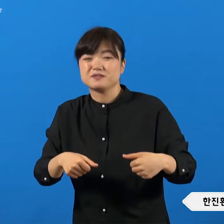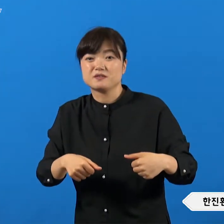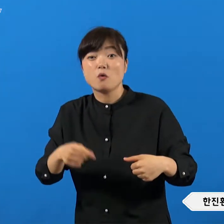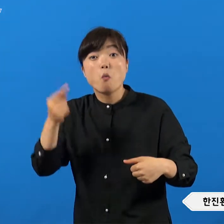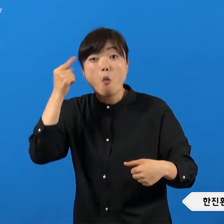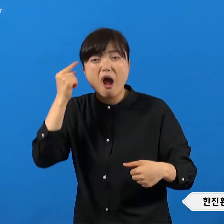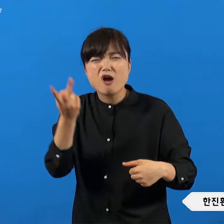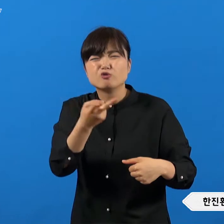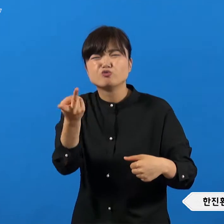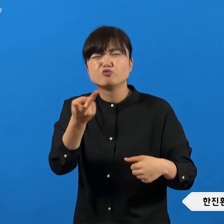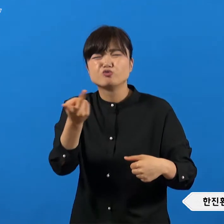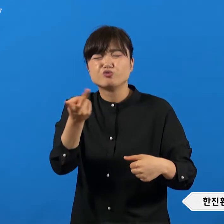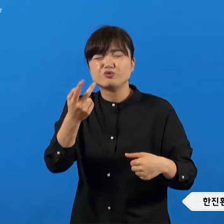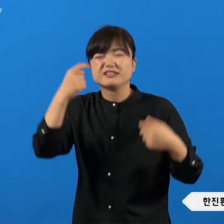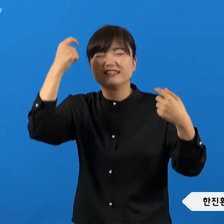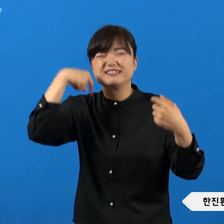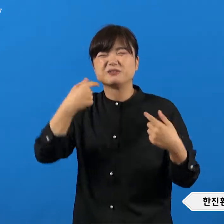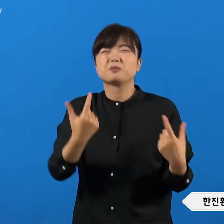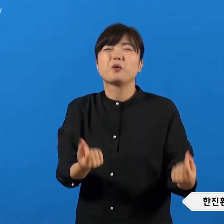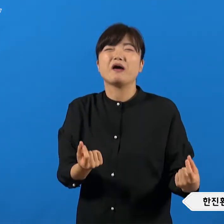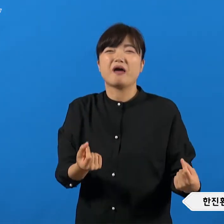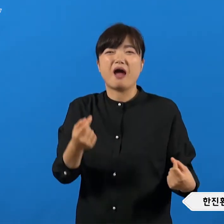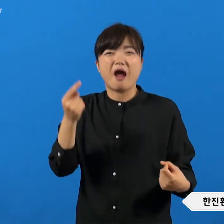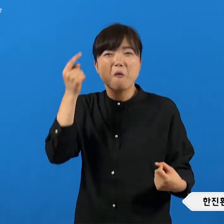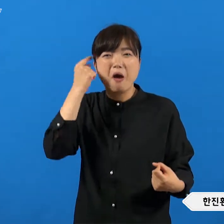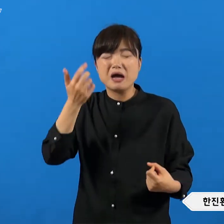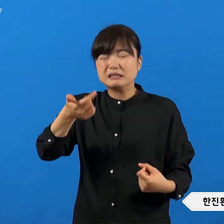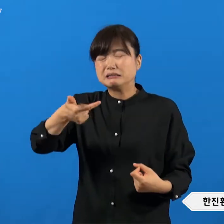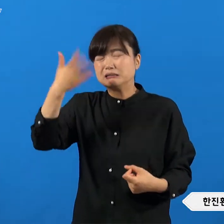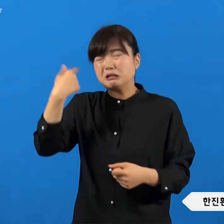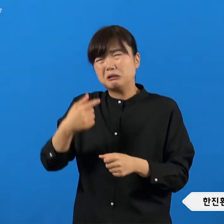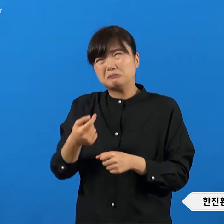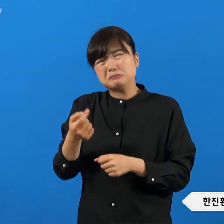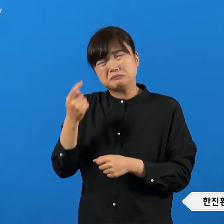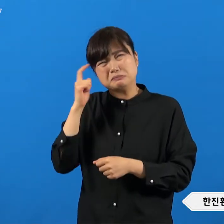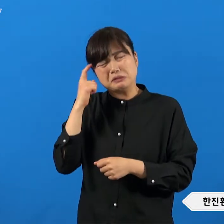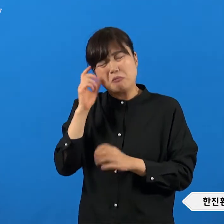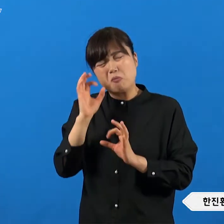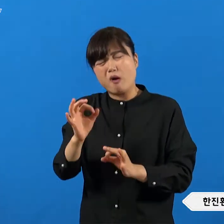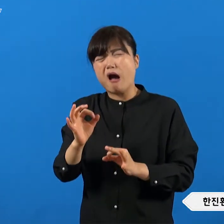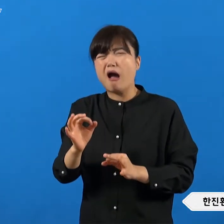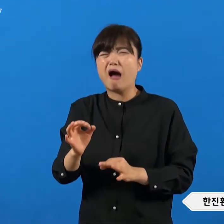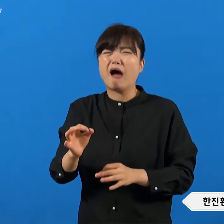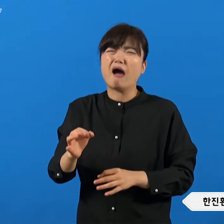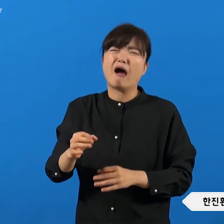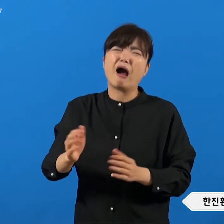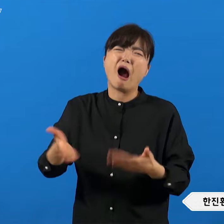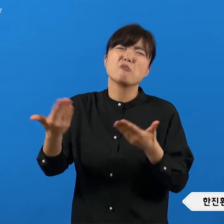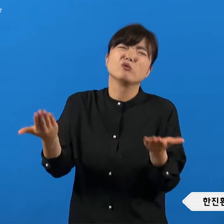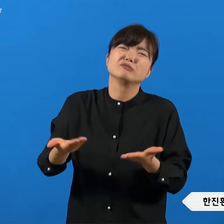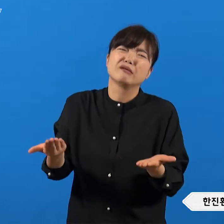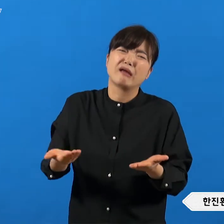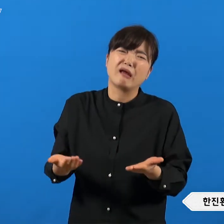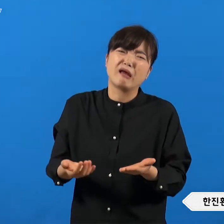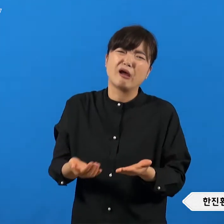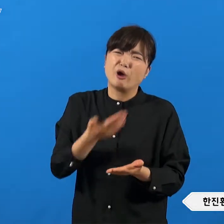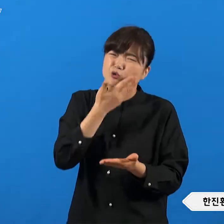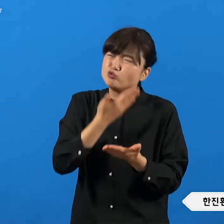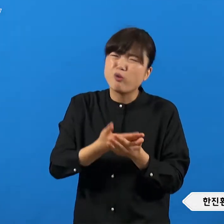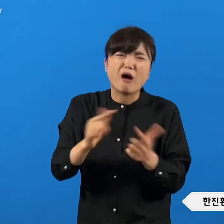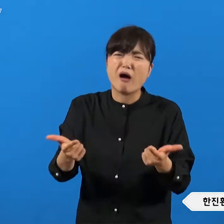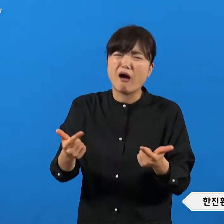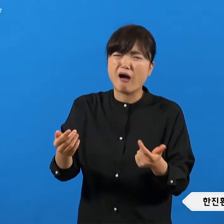두 사람이 똑같은 걸 느끼는 거지요. 지나놓고 나니까 아무것도 아닌데 그것 가지고